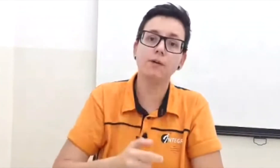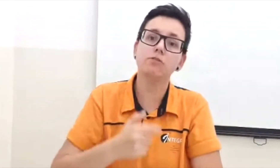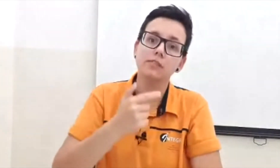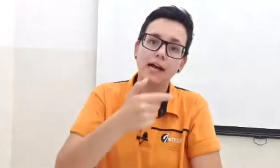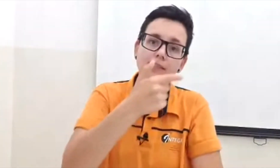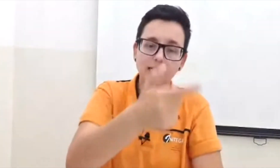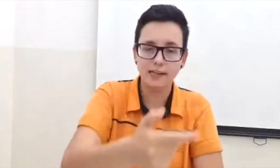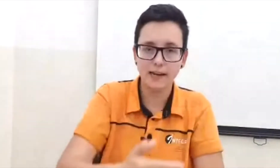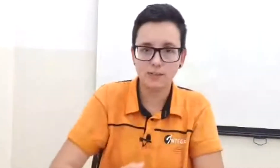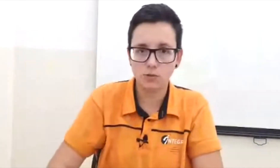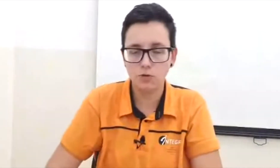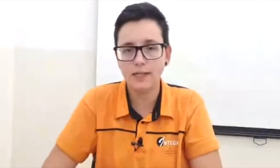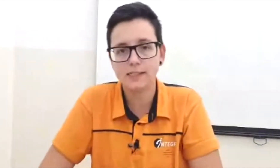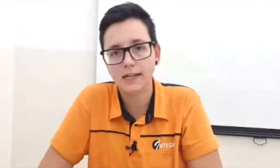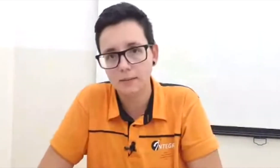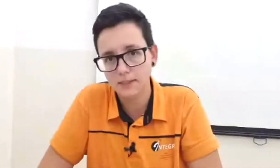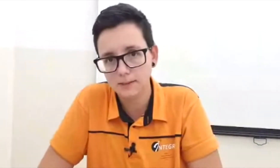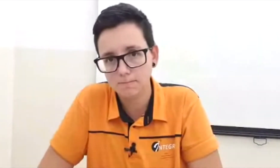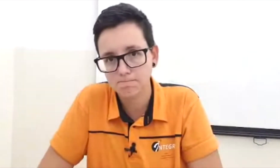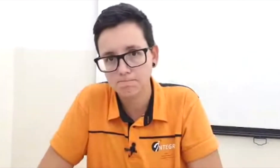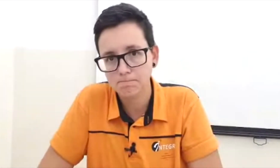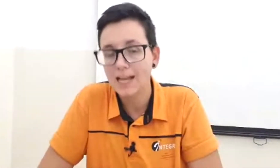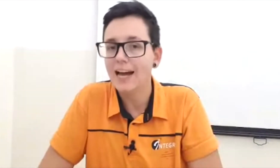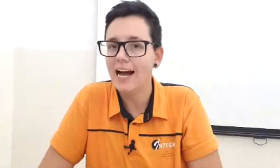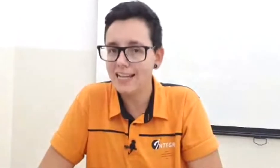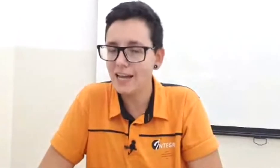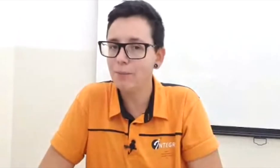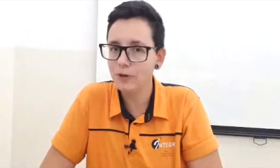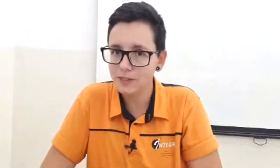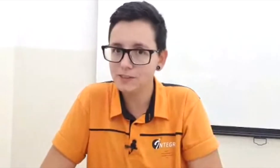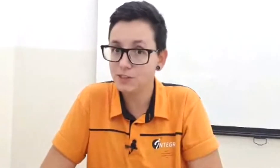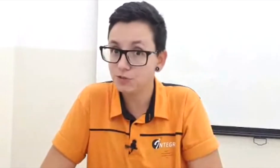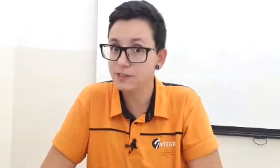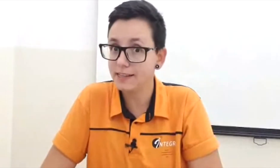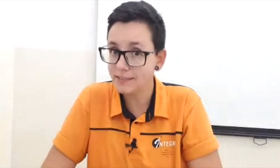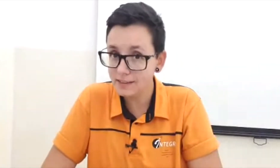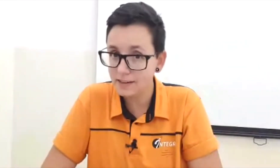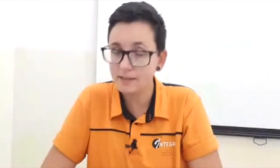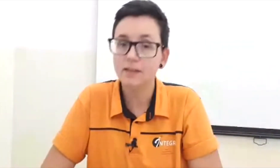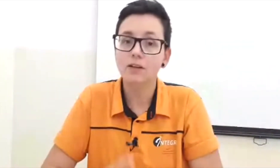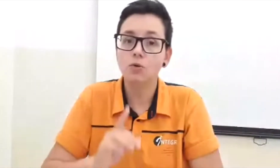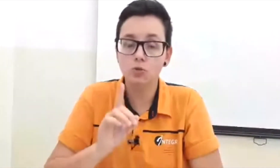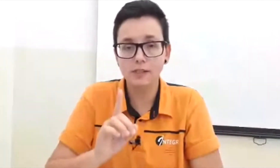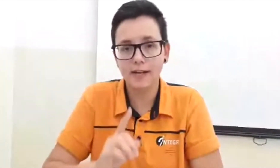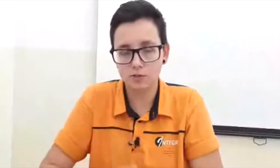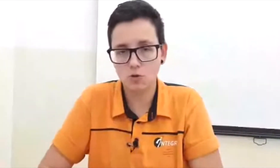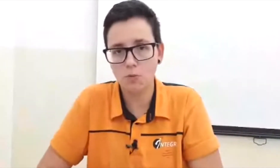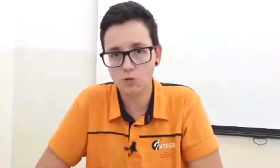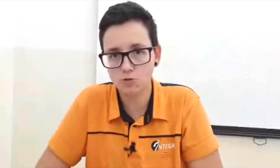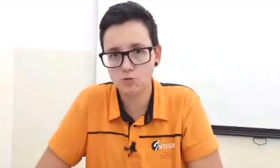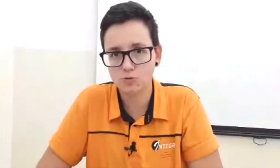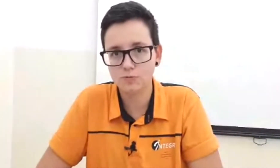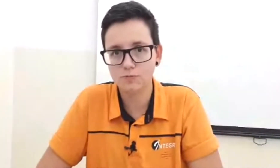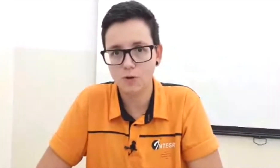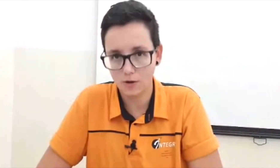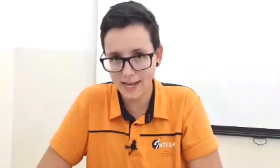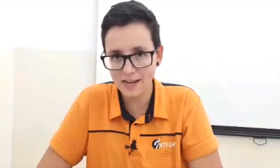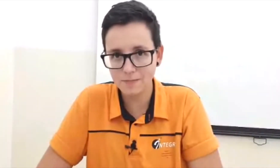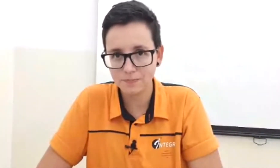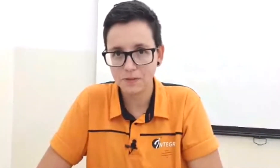você acelerar a sua fluência na Libras. Aí a importância de você entender os sinais compostos, ok?